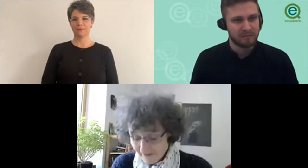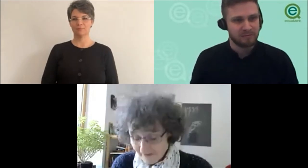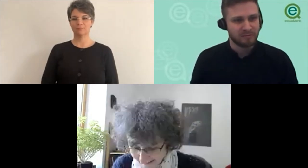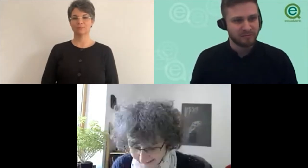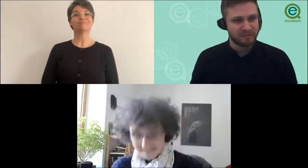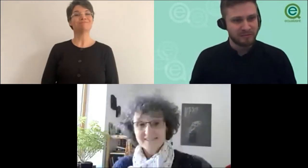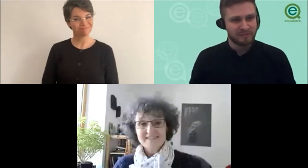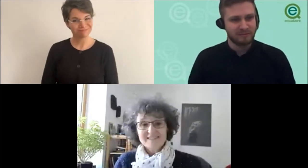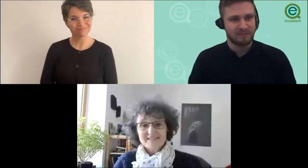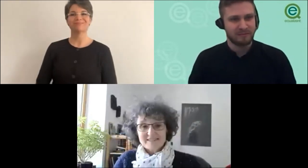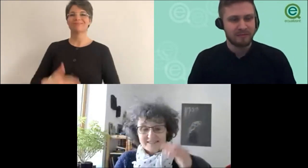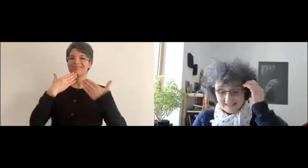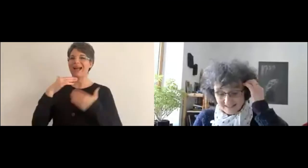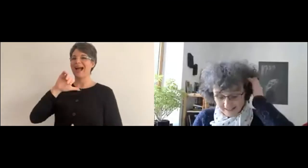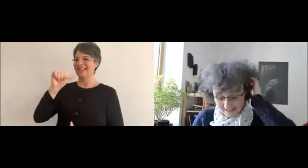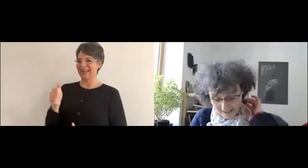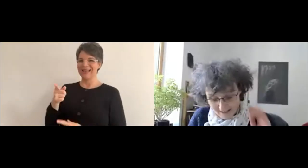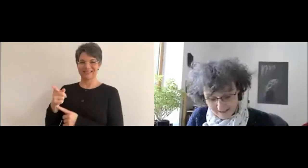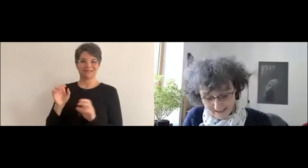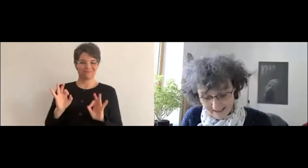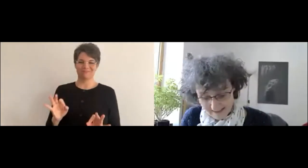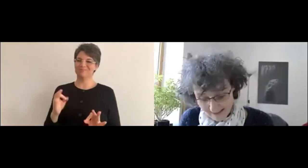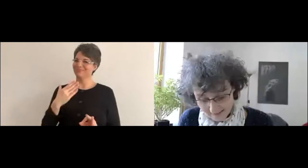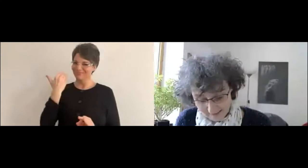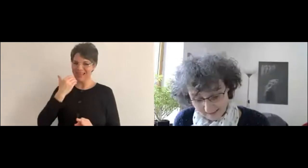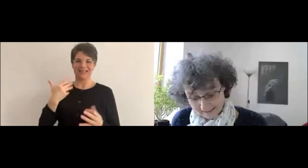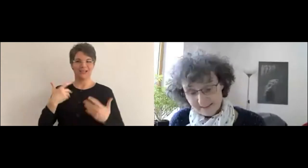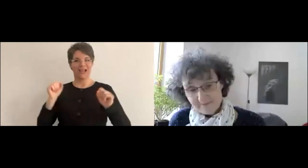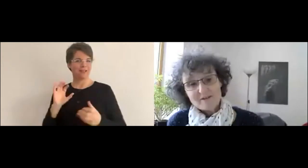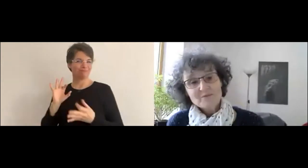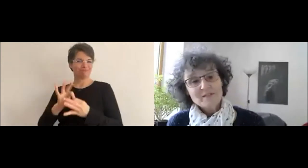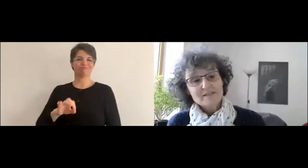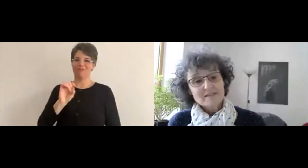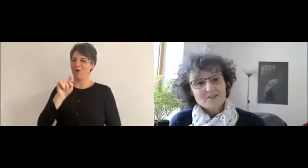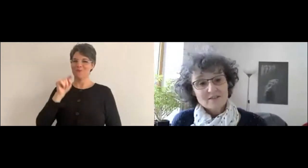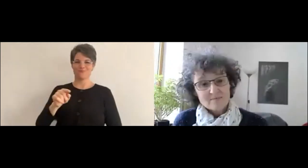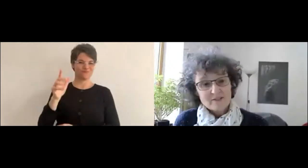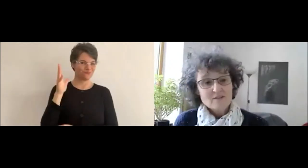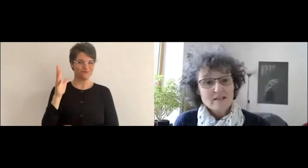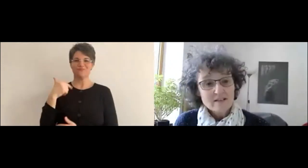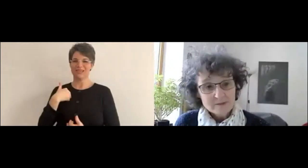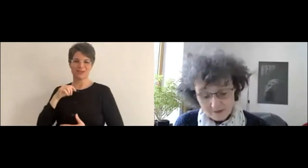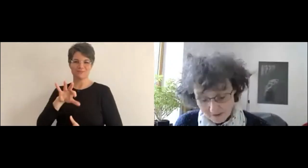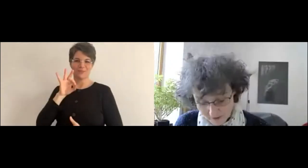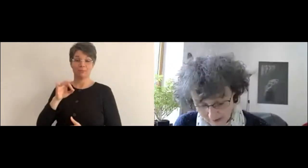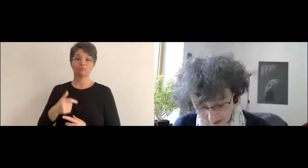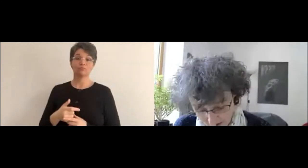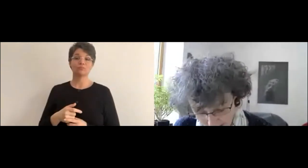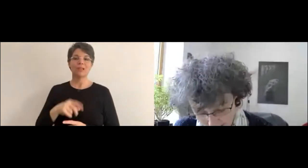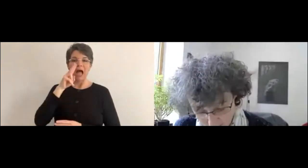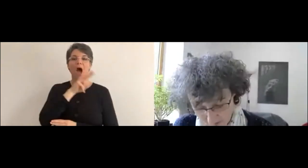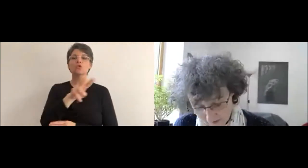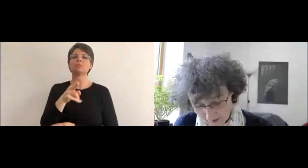Ja, vielen Dank, Andreas. Das ist nett, das kann ich gerne sagen. Ausblick ist ja, arbeitet schon lange mit gehörlosen